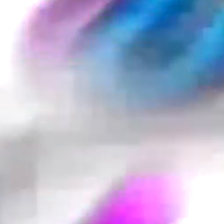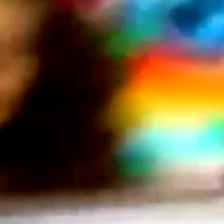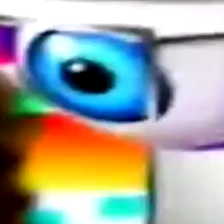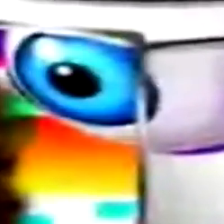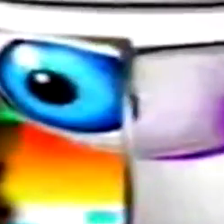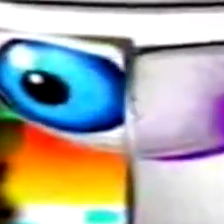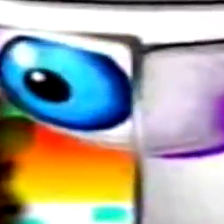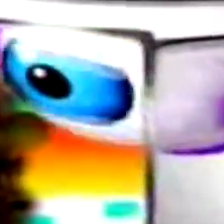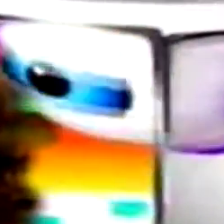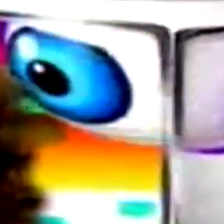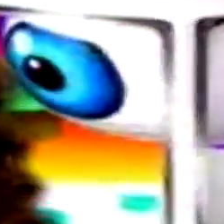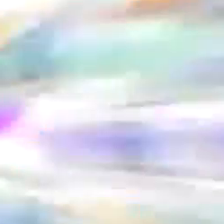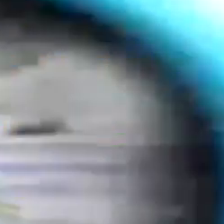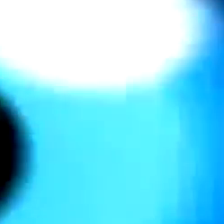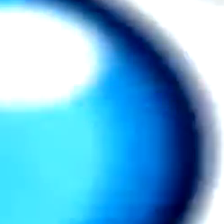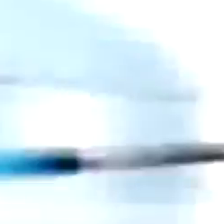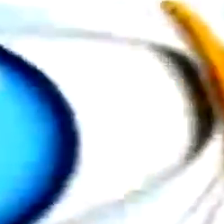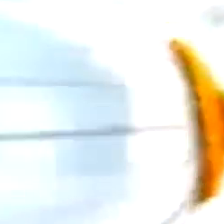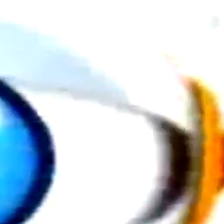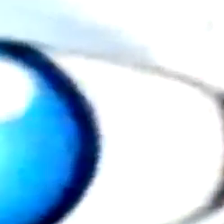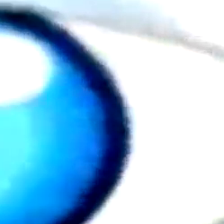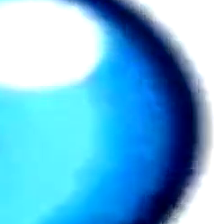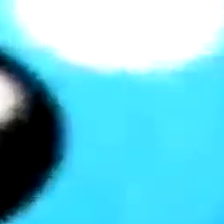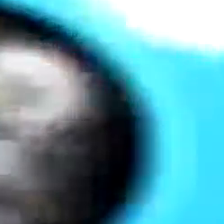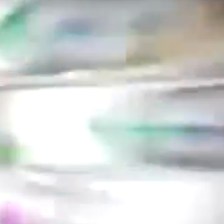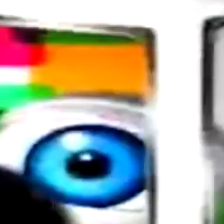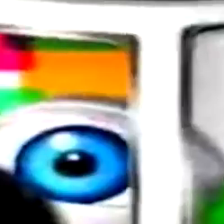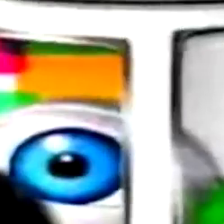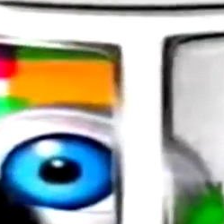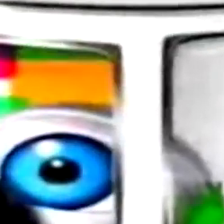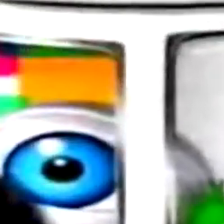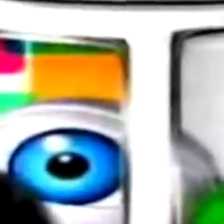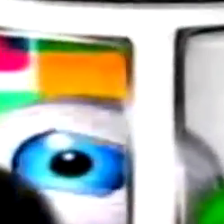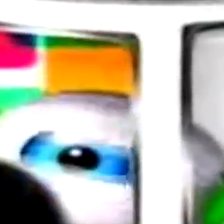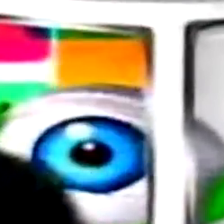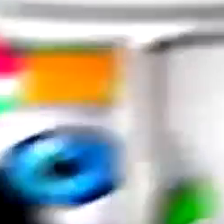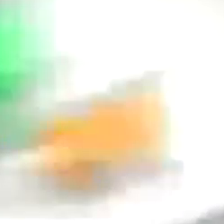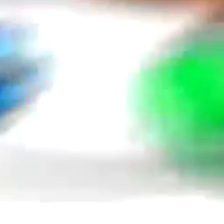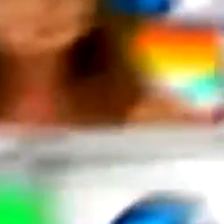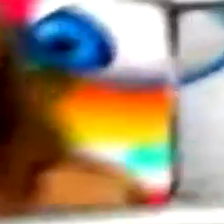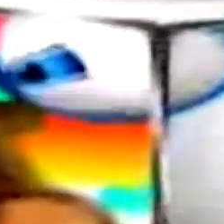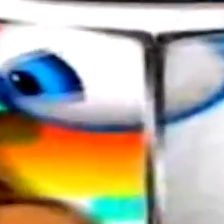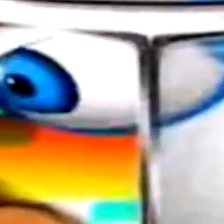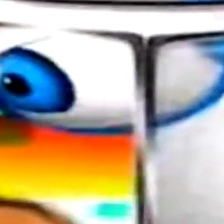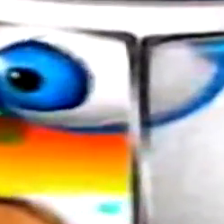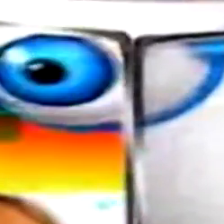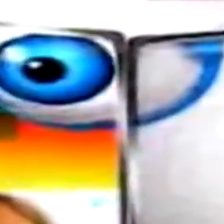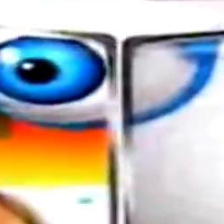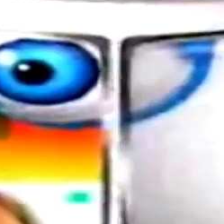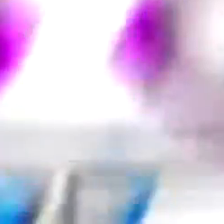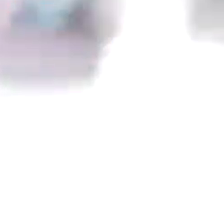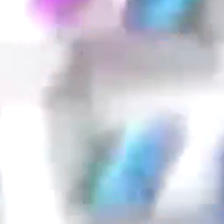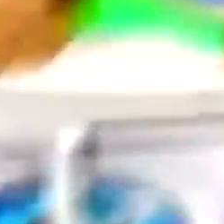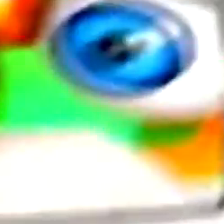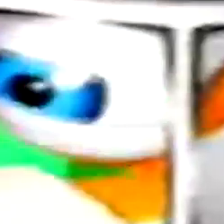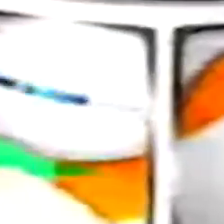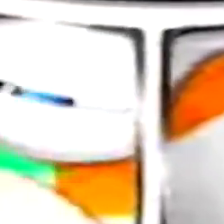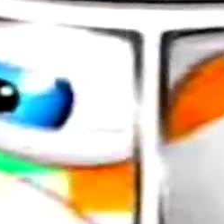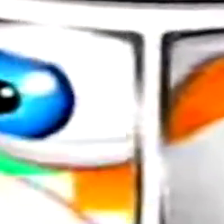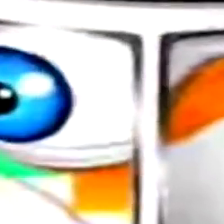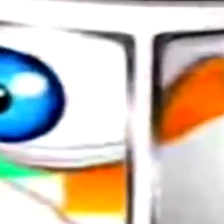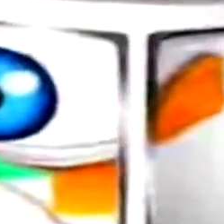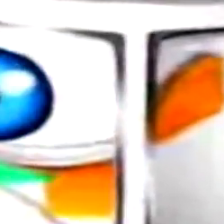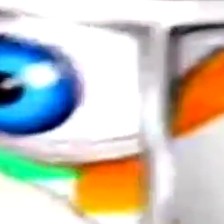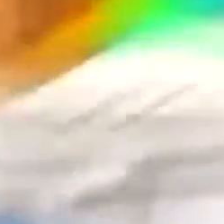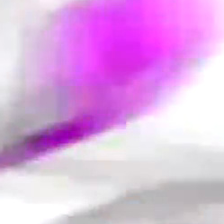Se você soubesse quem você é, até onde vai a sua fé,